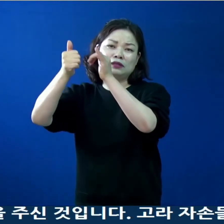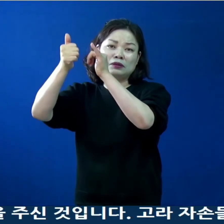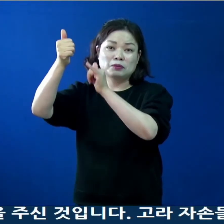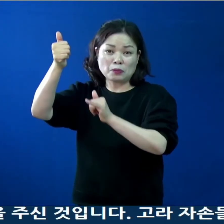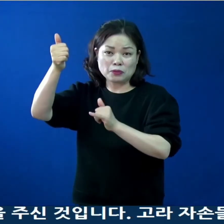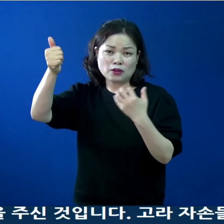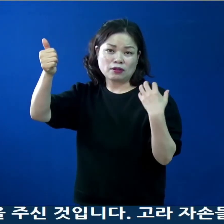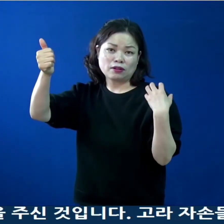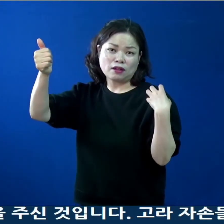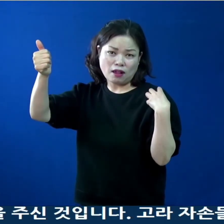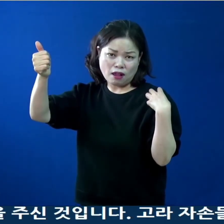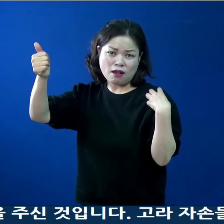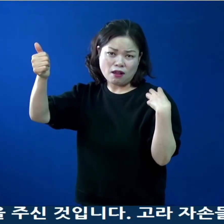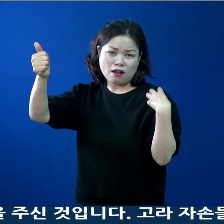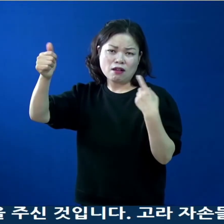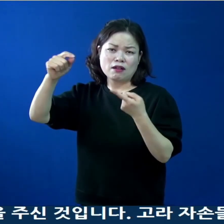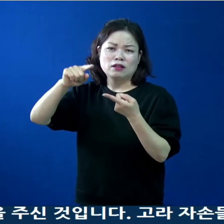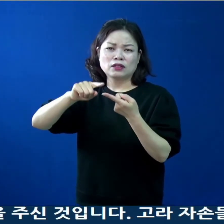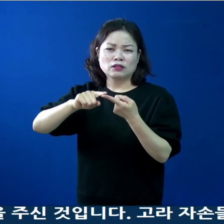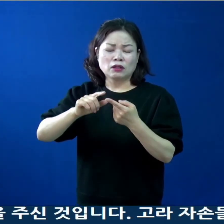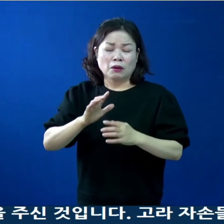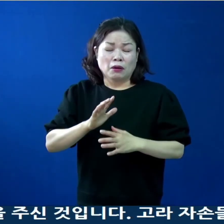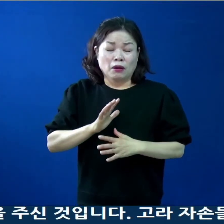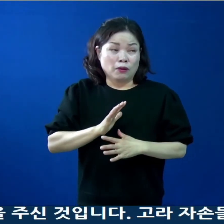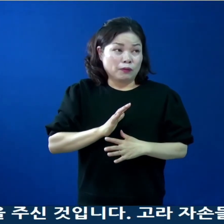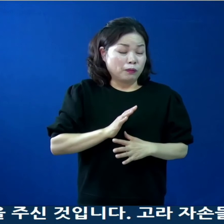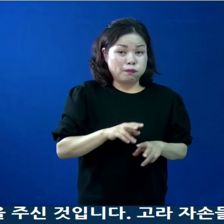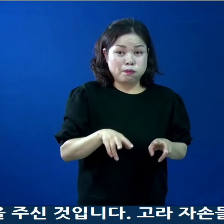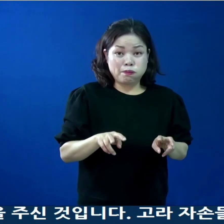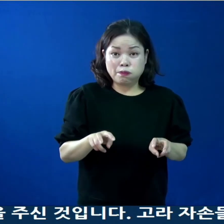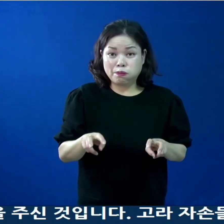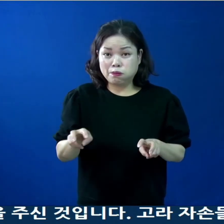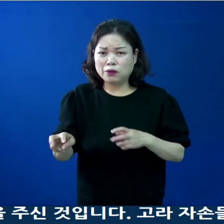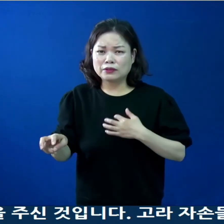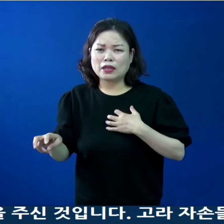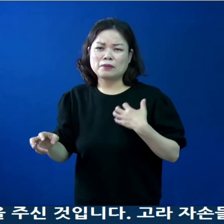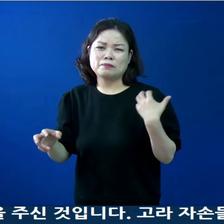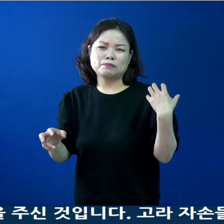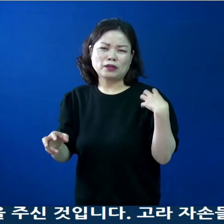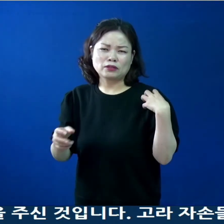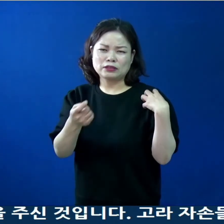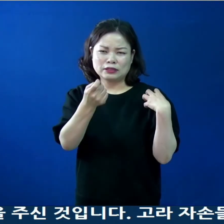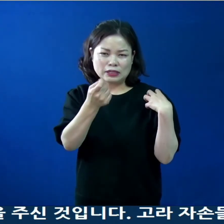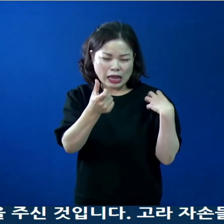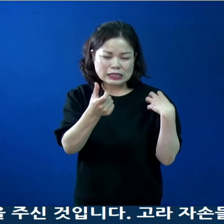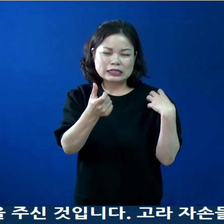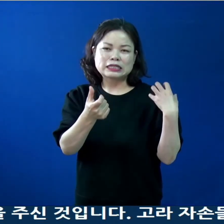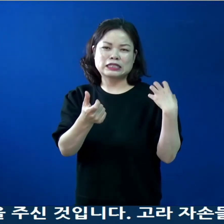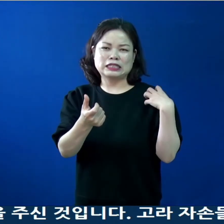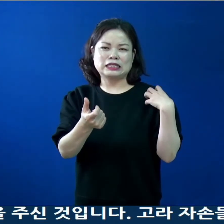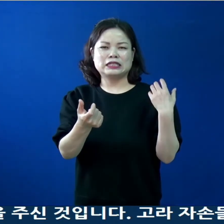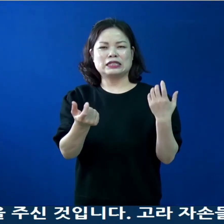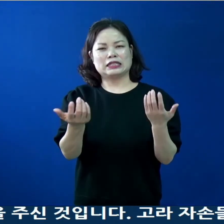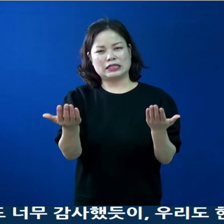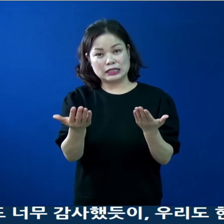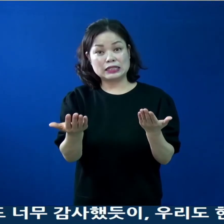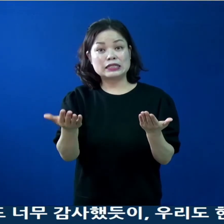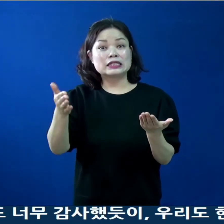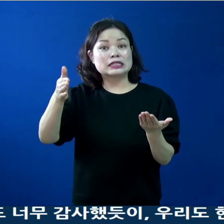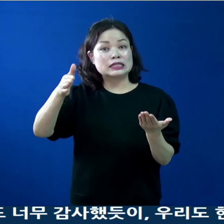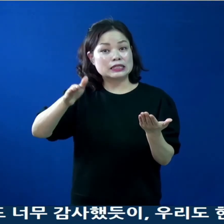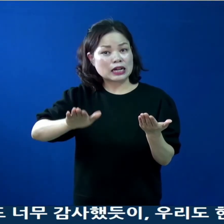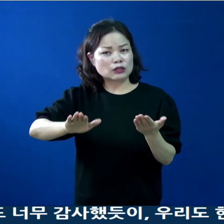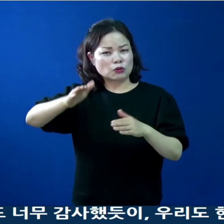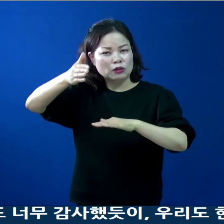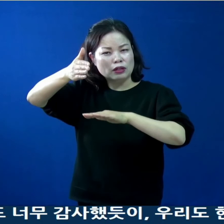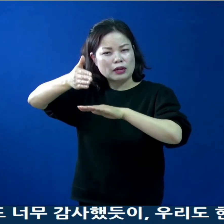사명을 감당할 수 있을지에 대해서 두렵고 떨면서 내게 맡겨주신 작은 직분과 작은 일이라고 하더라도